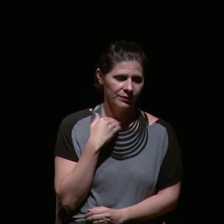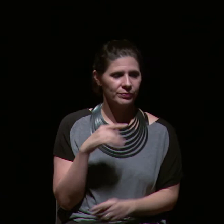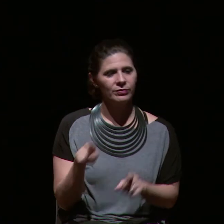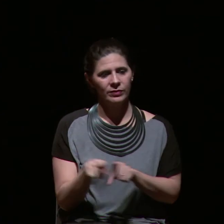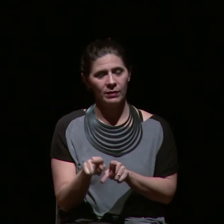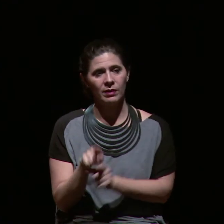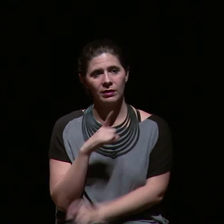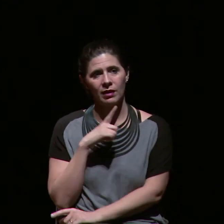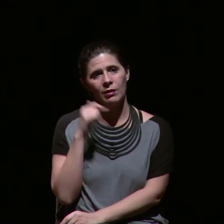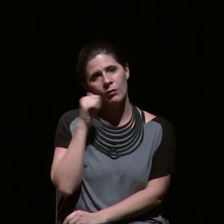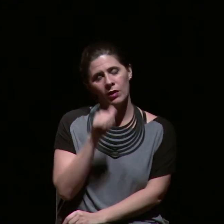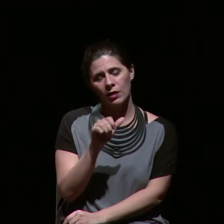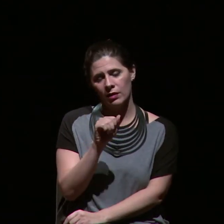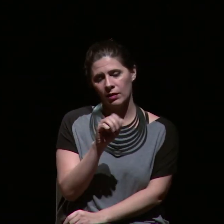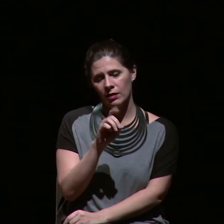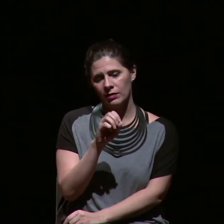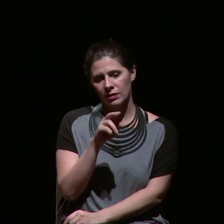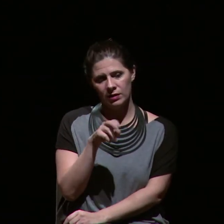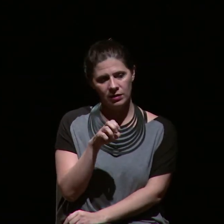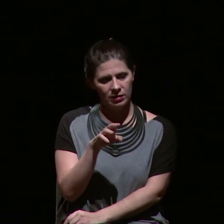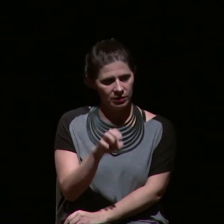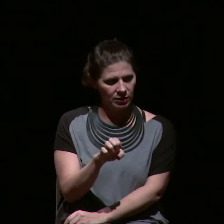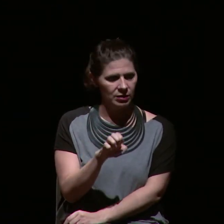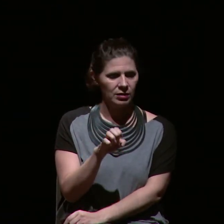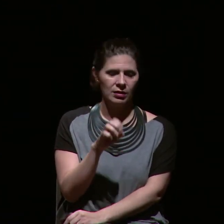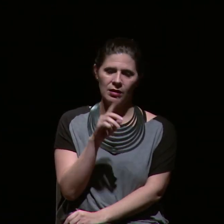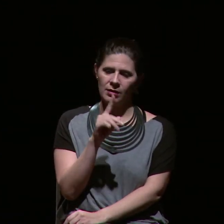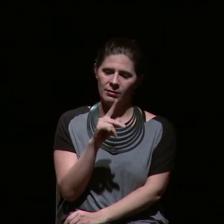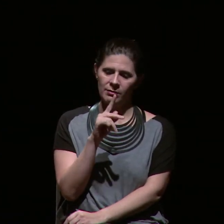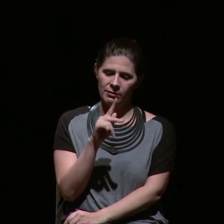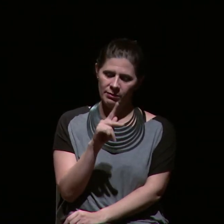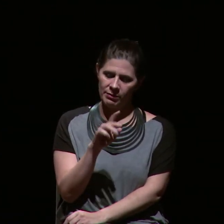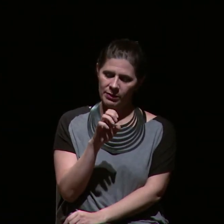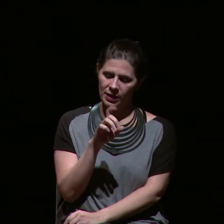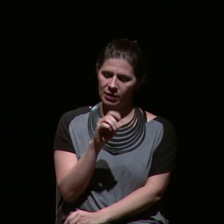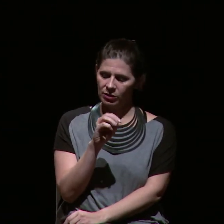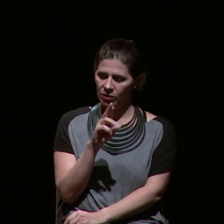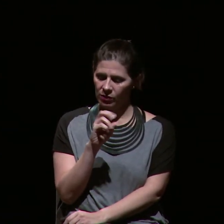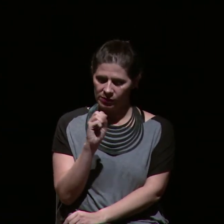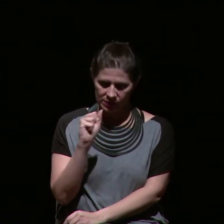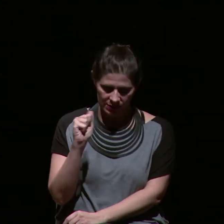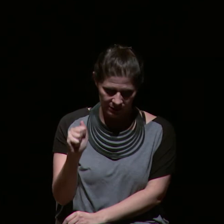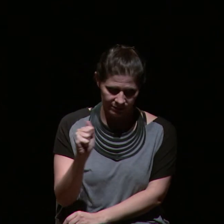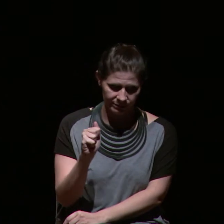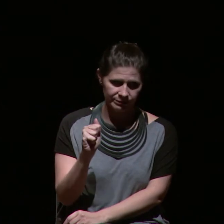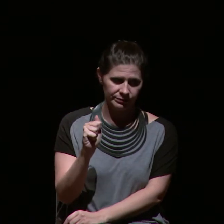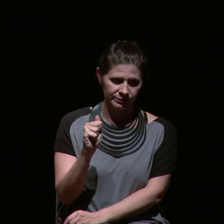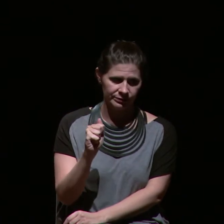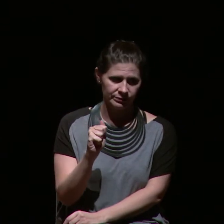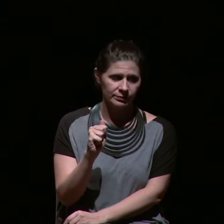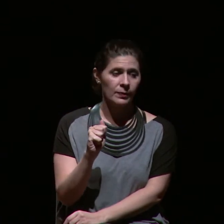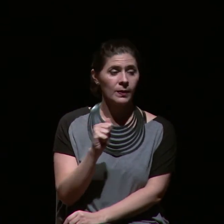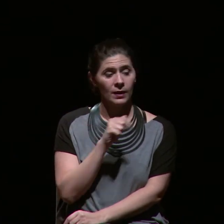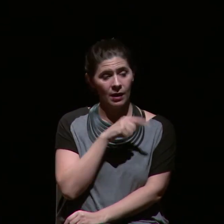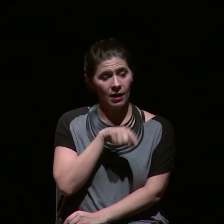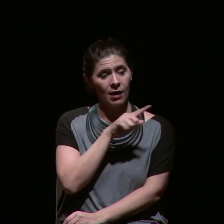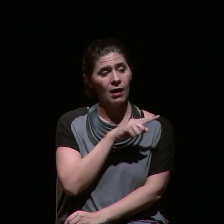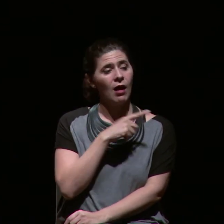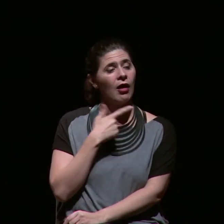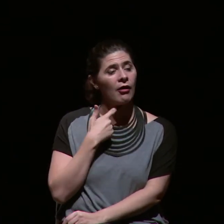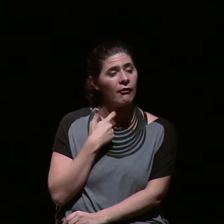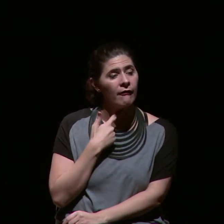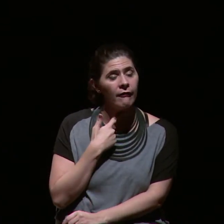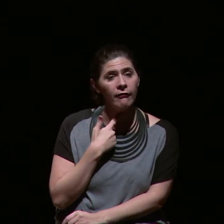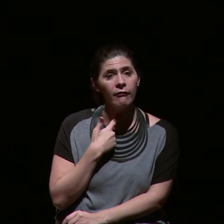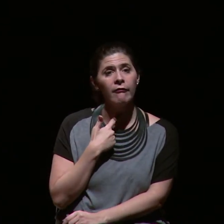como a gente acabou de ver nessas imagens, vários curadores adjuntos responsáveis por inserir um novo fôlego às exuberantes exposições realizadas recentemente